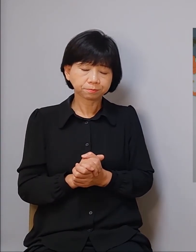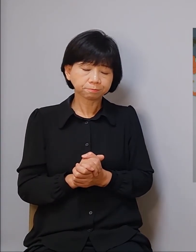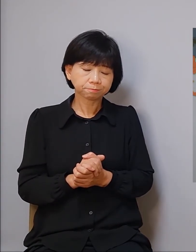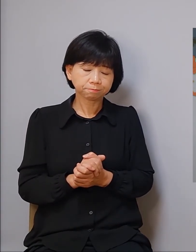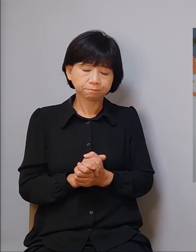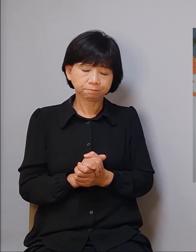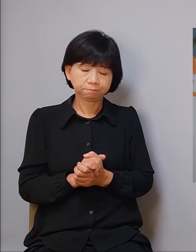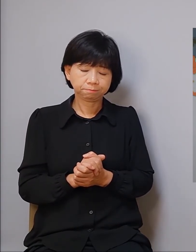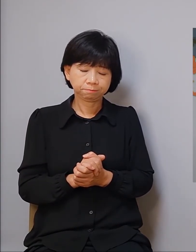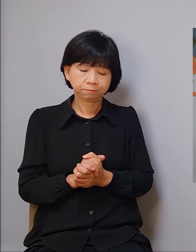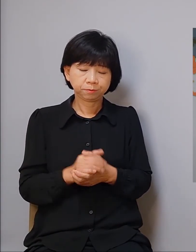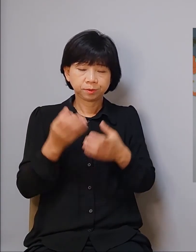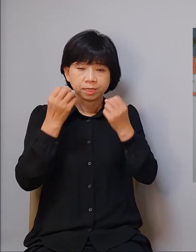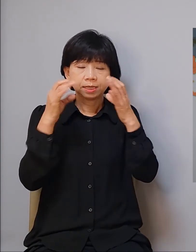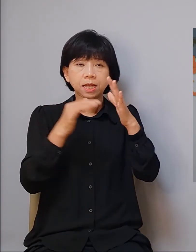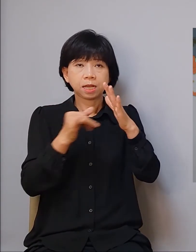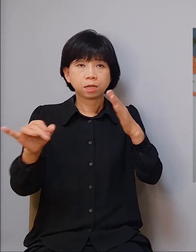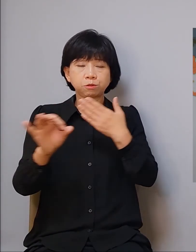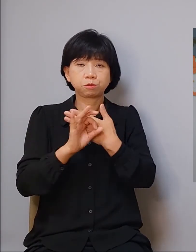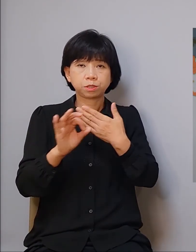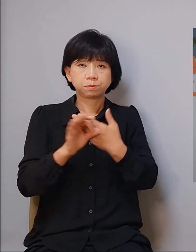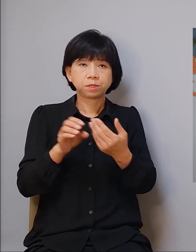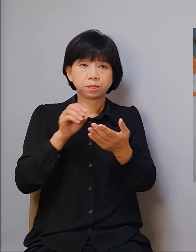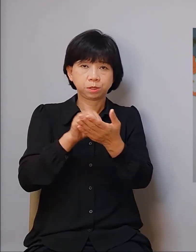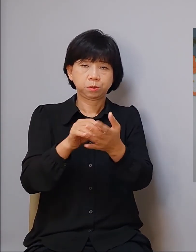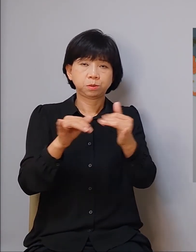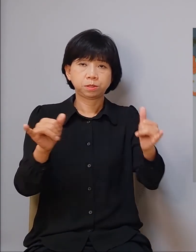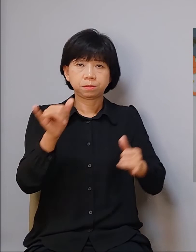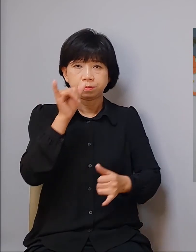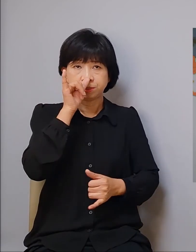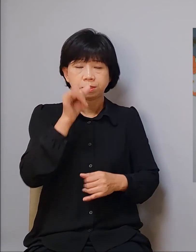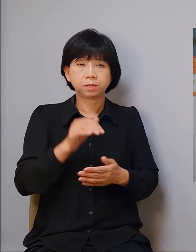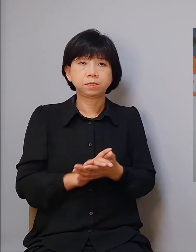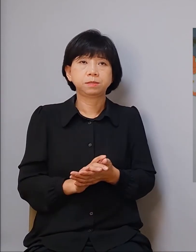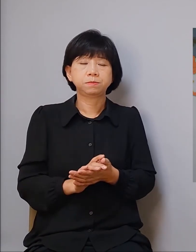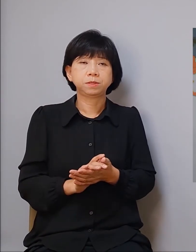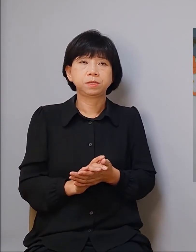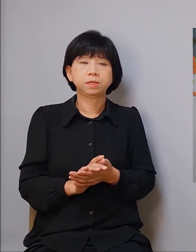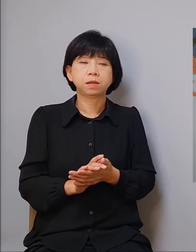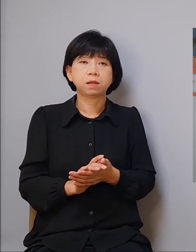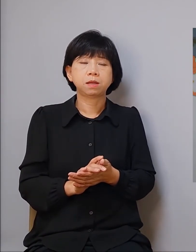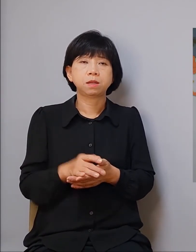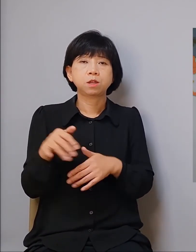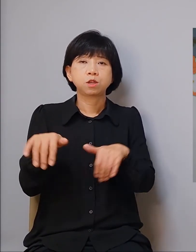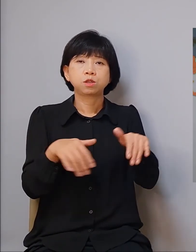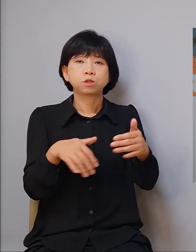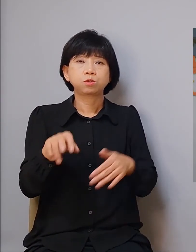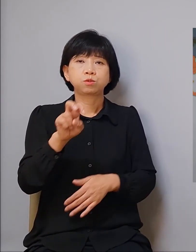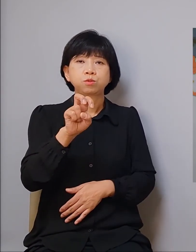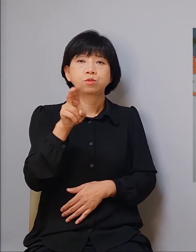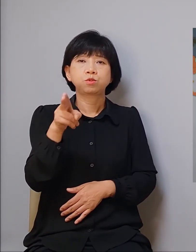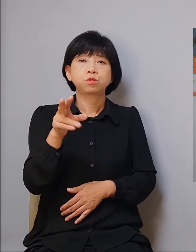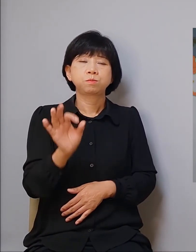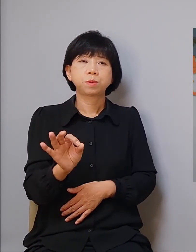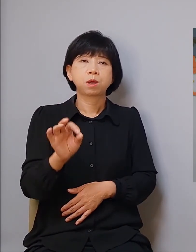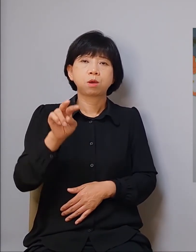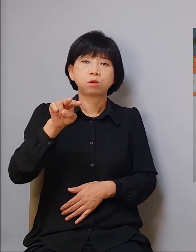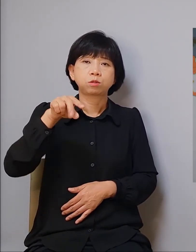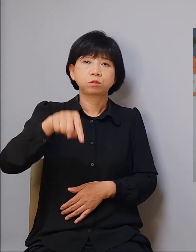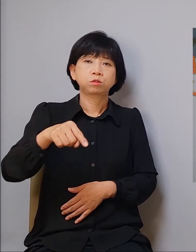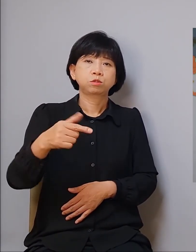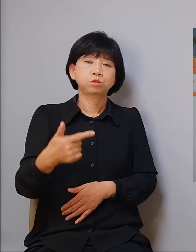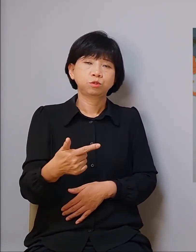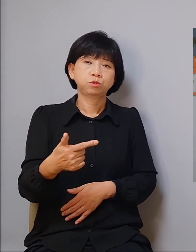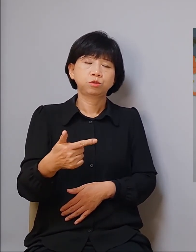아멘. 우리 새가족 임시 등록 카드를 또 우리 제출하신 분이 있네요. 유명순 성도님, 네, 어디 계십니까? 아,